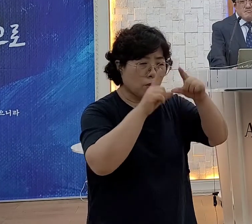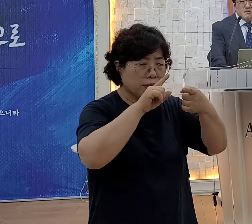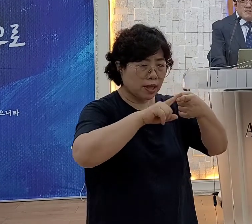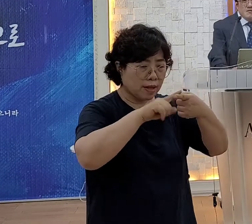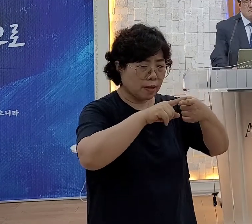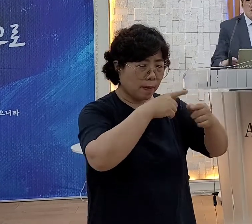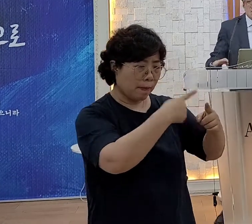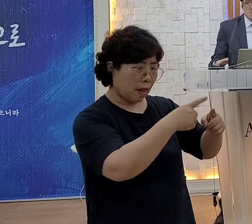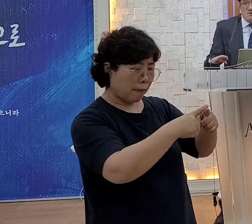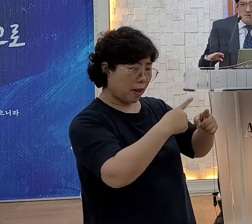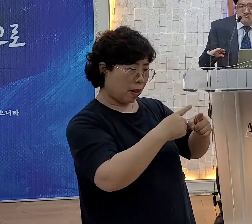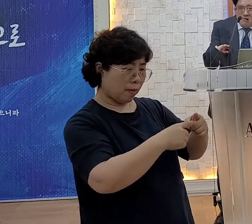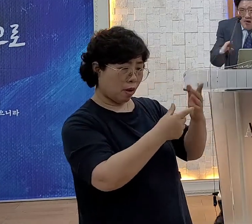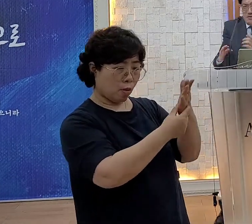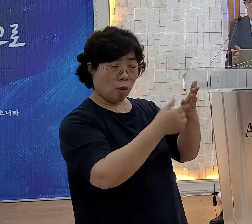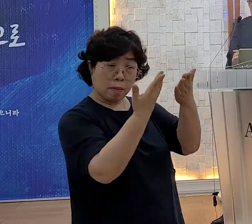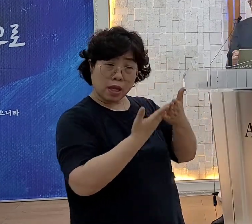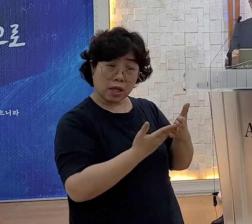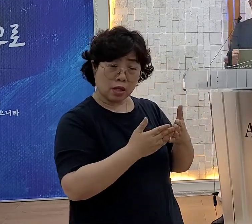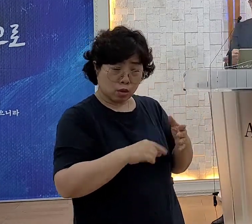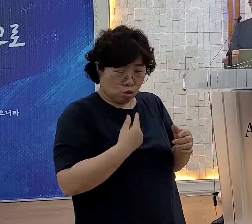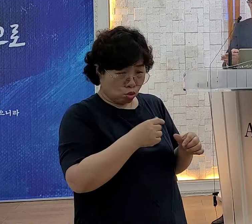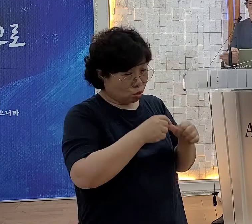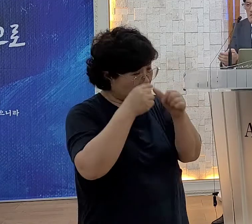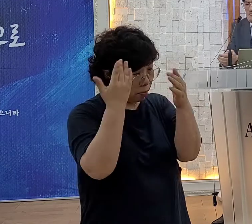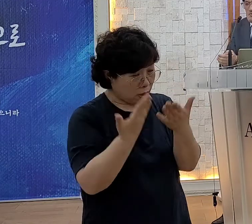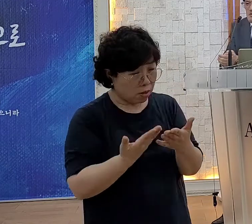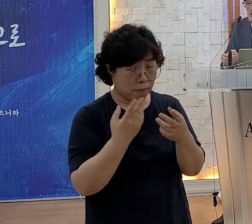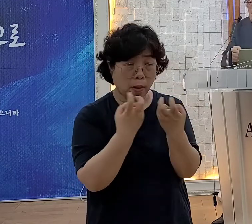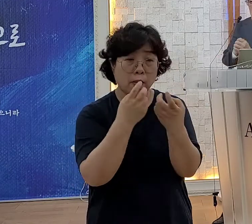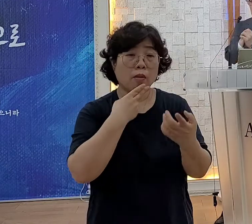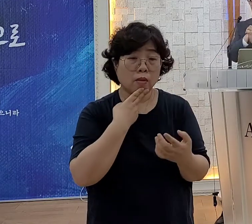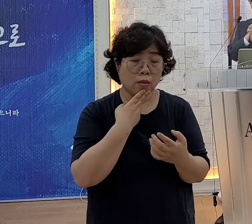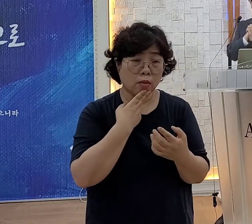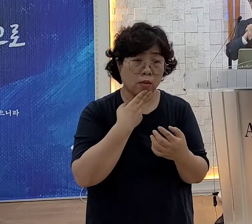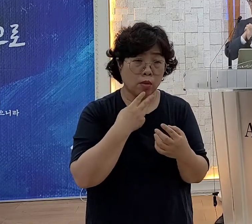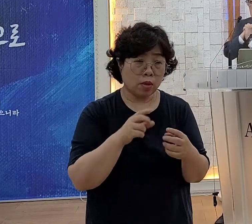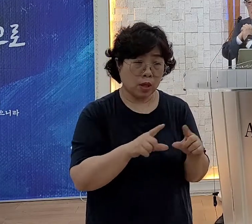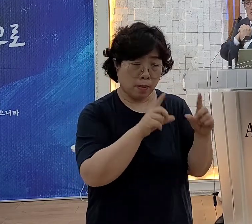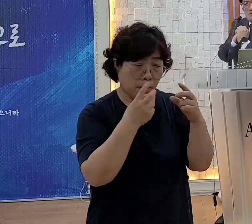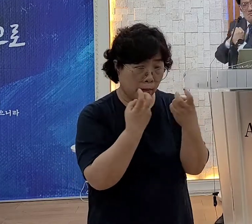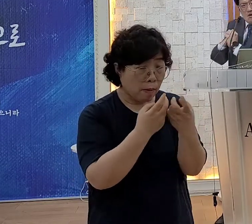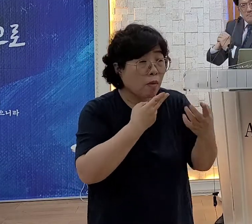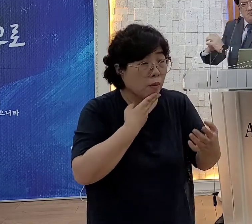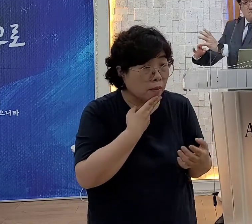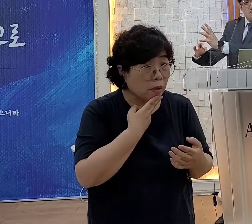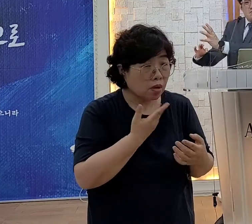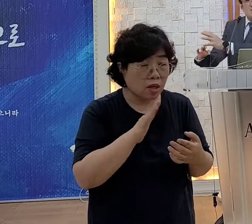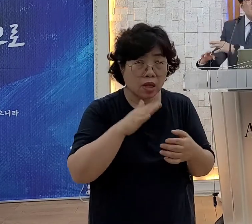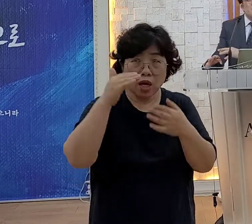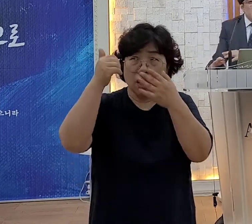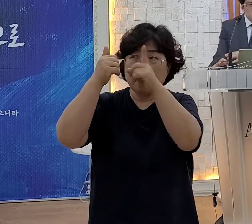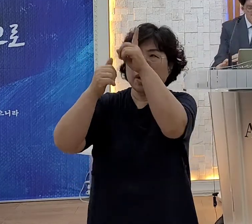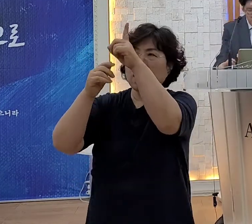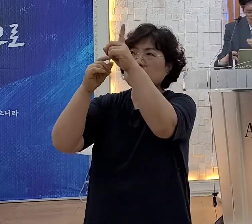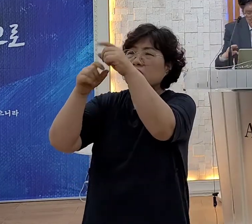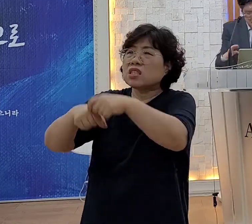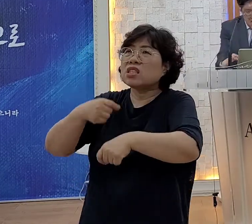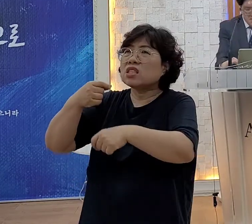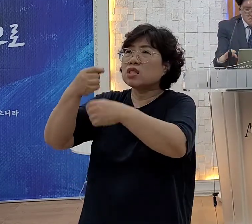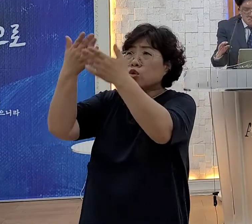진단받았습니다. 우리 스스로는 구원받을 길이 없고 살 길이 없는데 오늘 하나님의 한 의를 우리에게 보여주죠. 그 의가